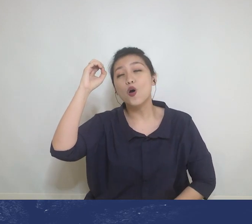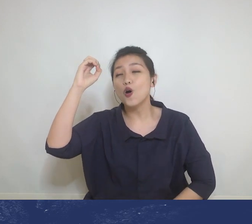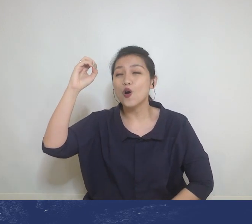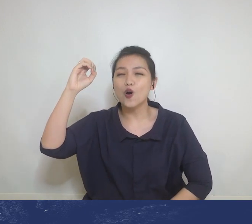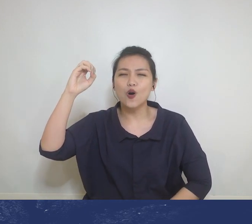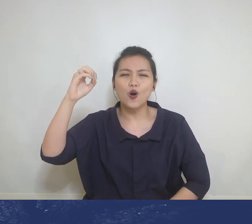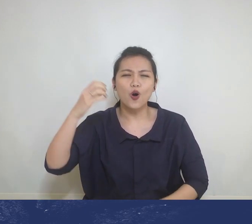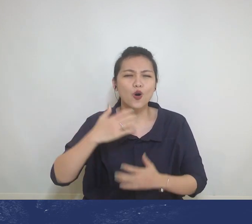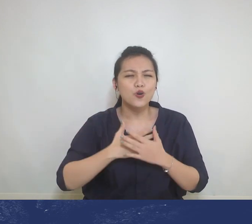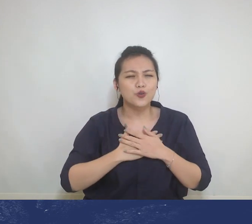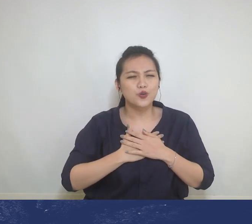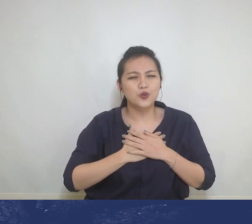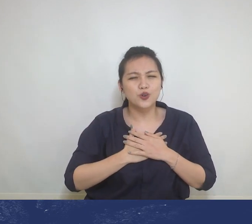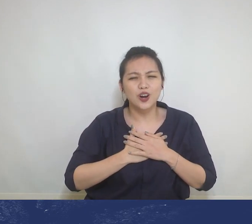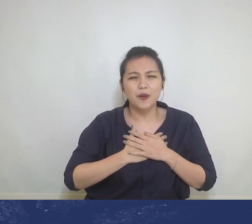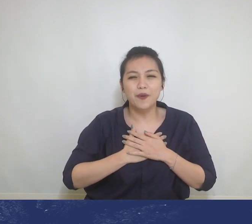Oh,